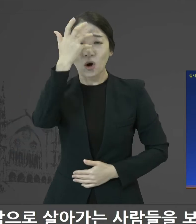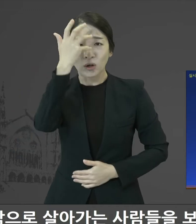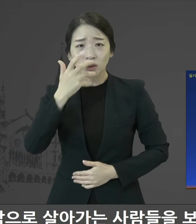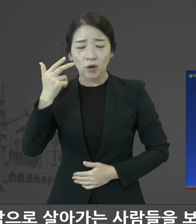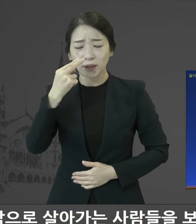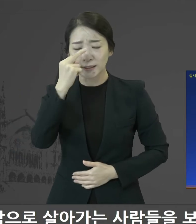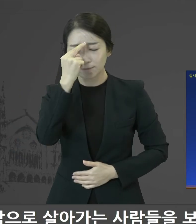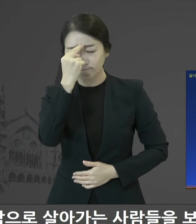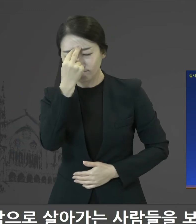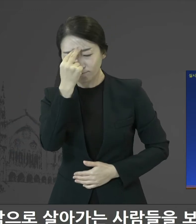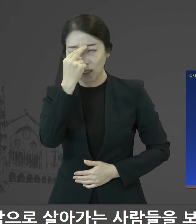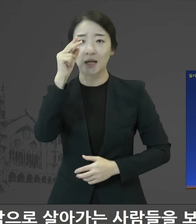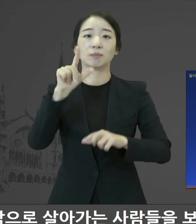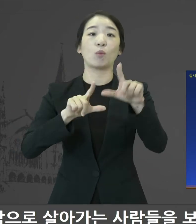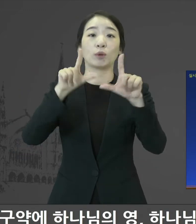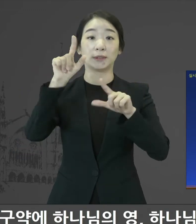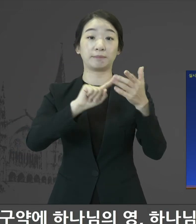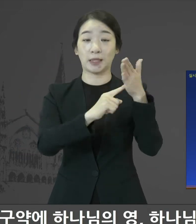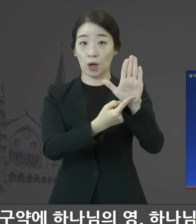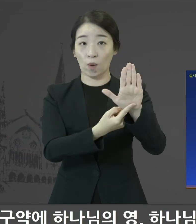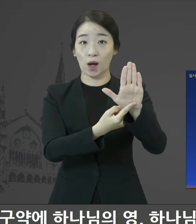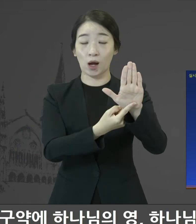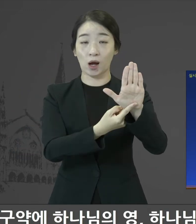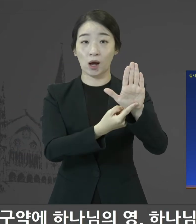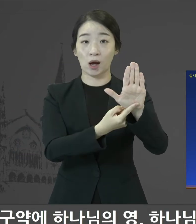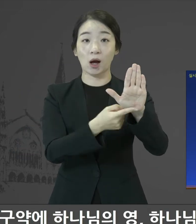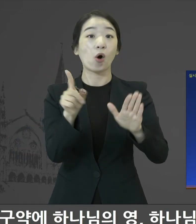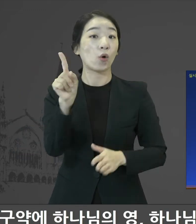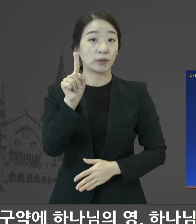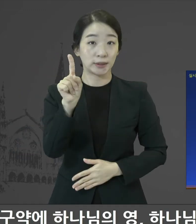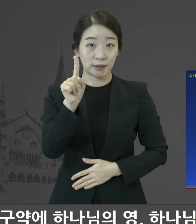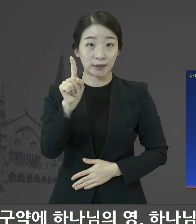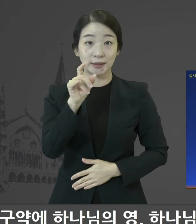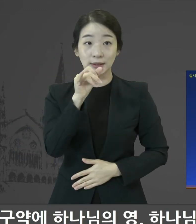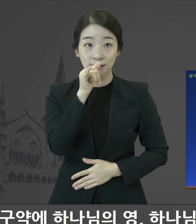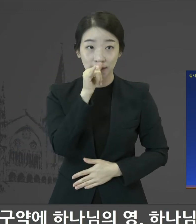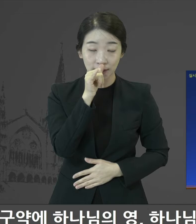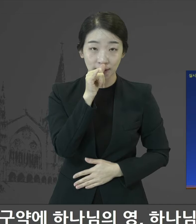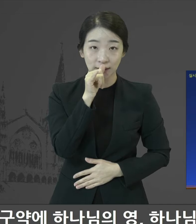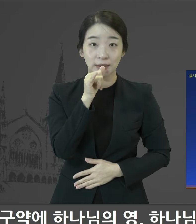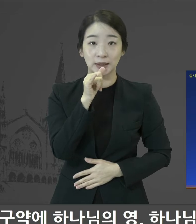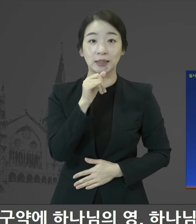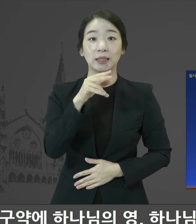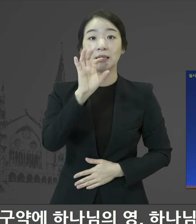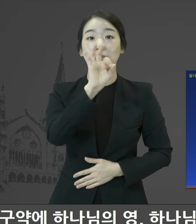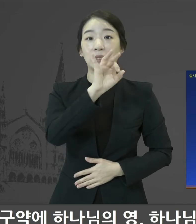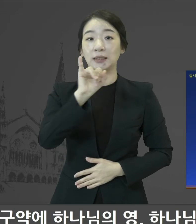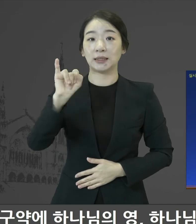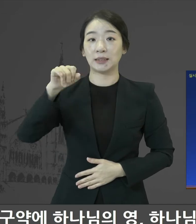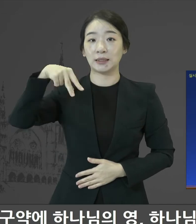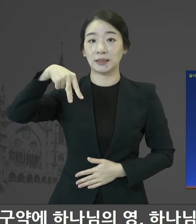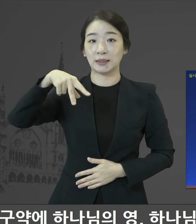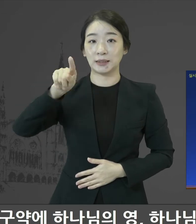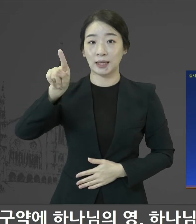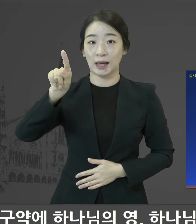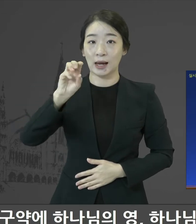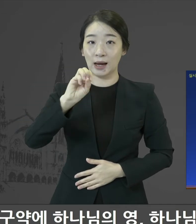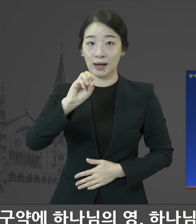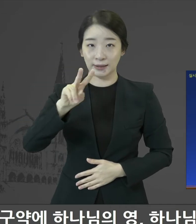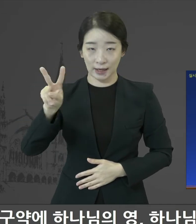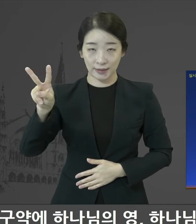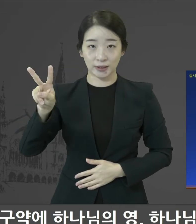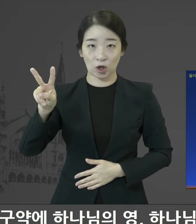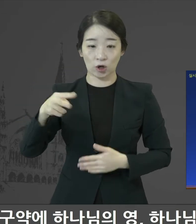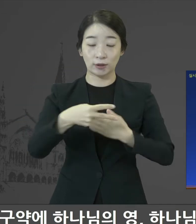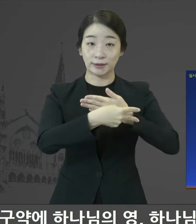나옵니다. 잘들 모르실 겁니다. 그 부분을 한번 찾아가 봤으면 좋겠는데 이사야서 63장 10절입니다.